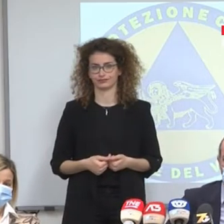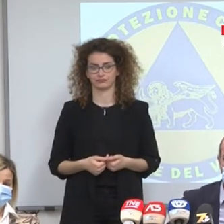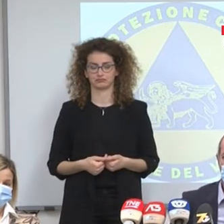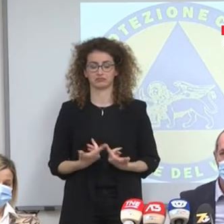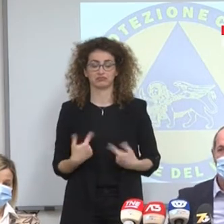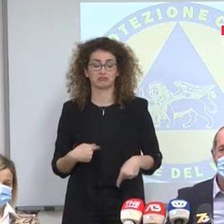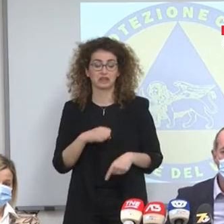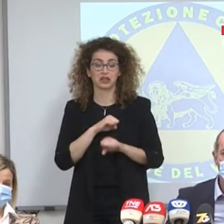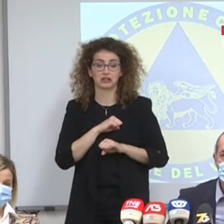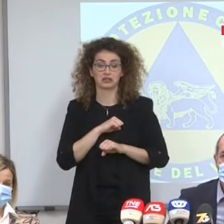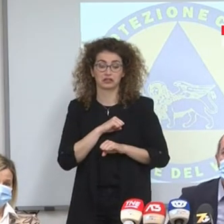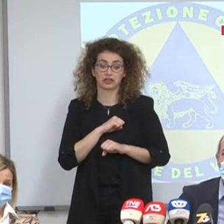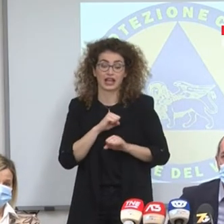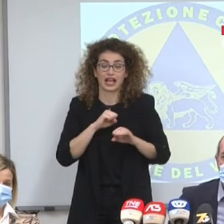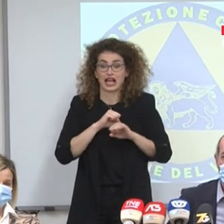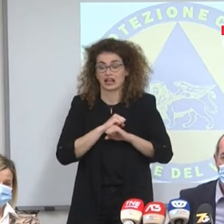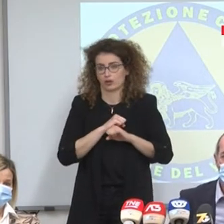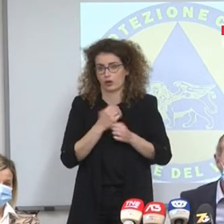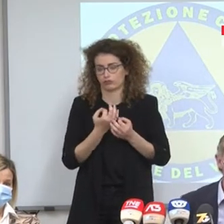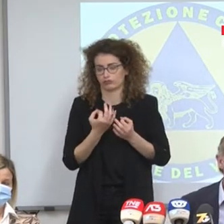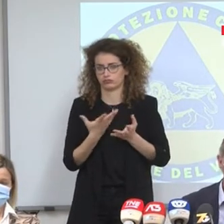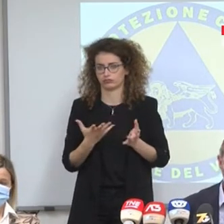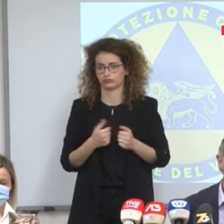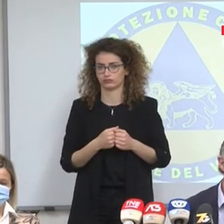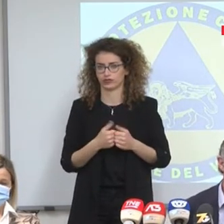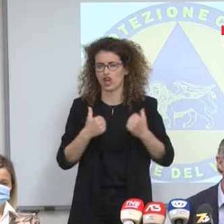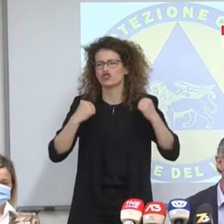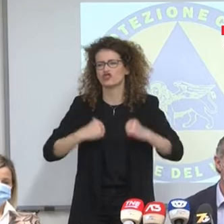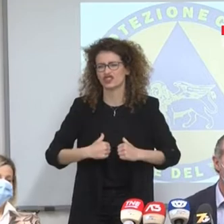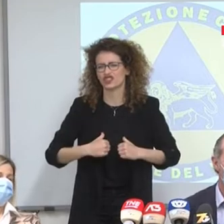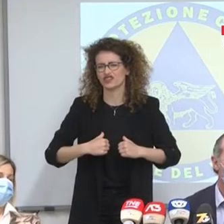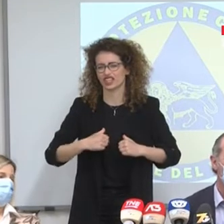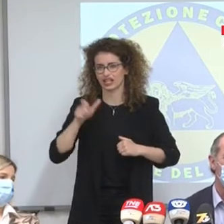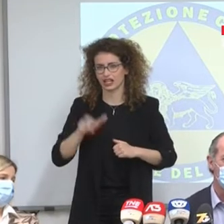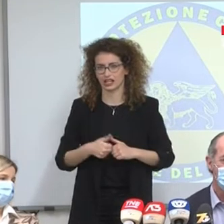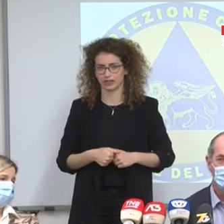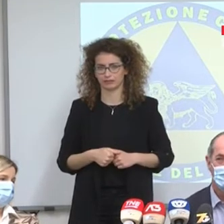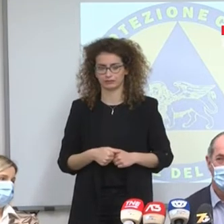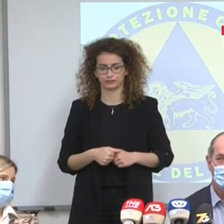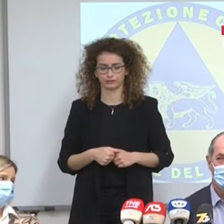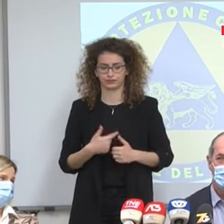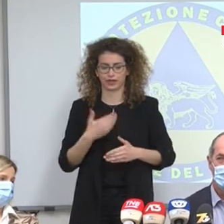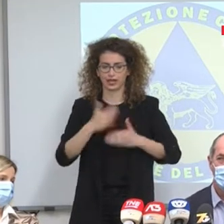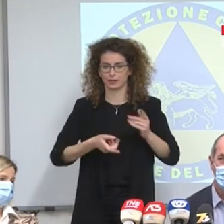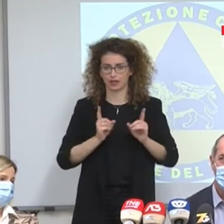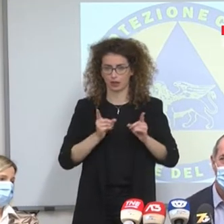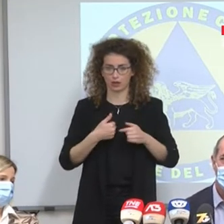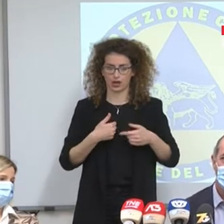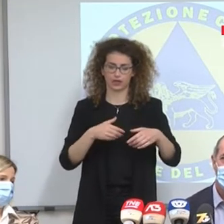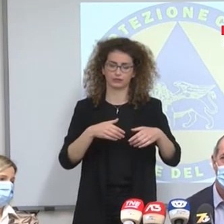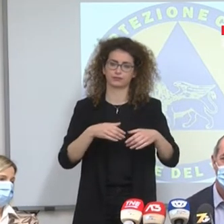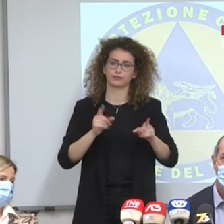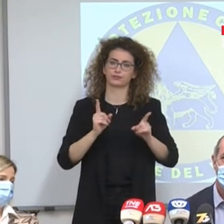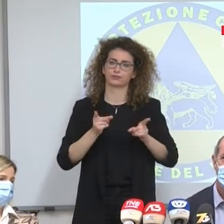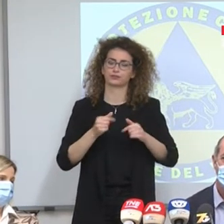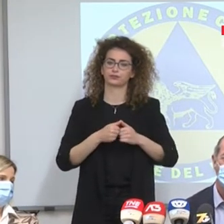Però io lo trovo un fatto di civiltà, insomma, se riuscissimo a farlo, considerate che uno dei fattori limitanti non è solo quello del certificare